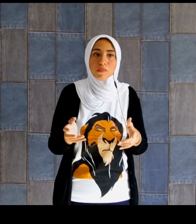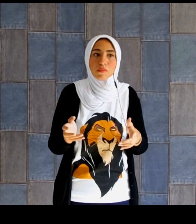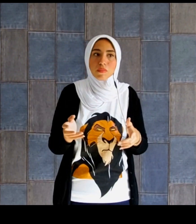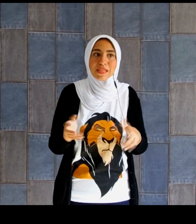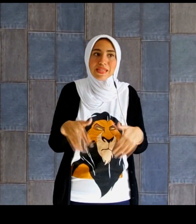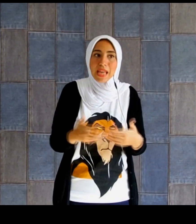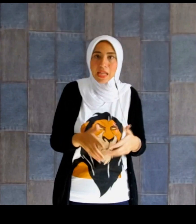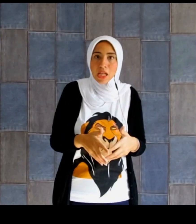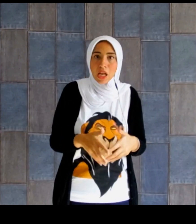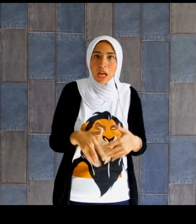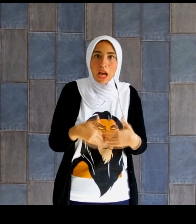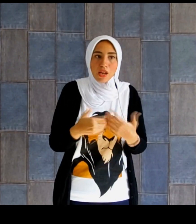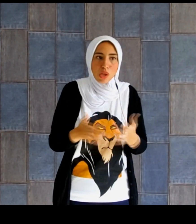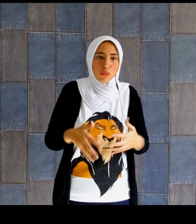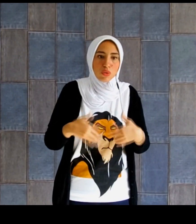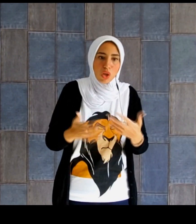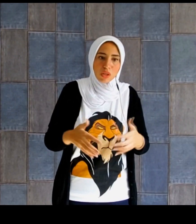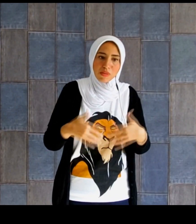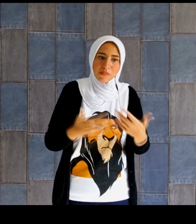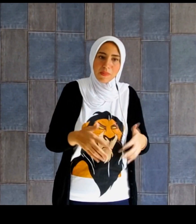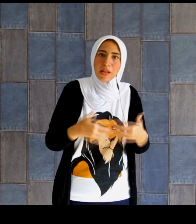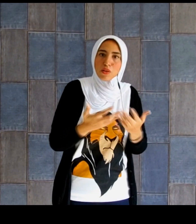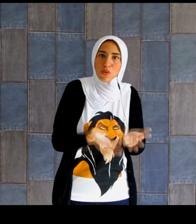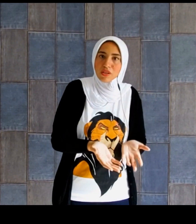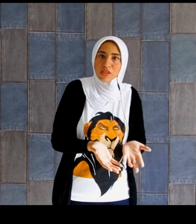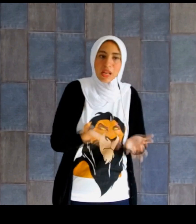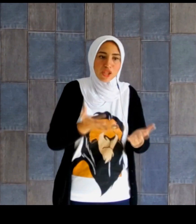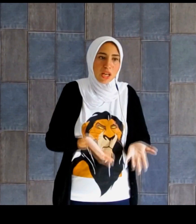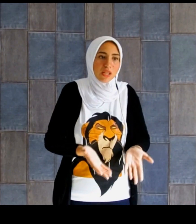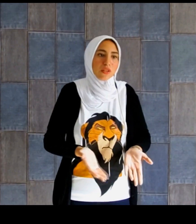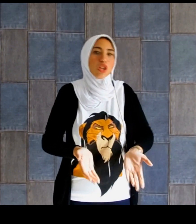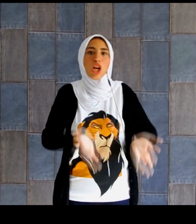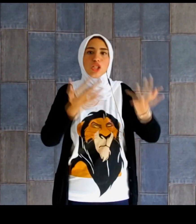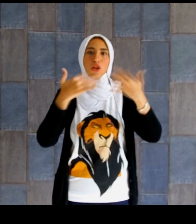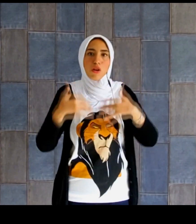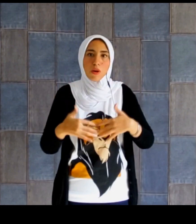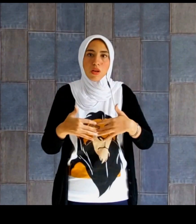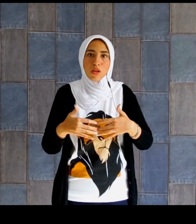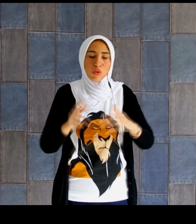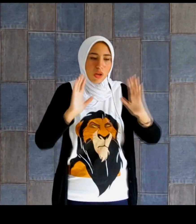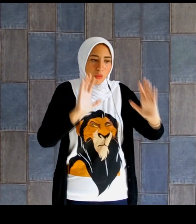ازاي هيحصل له الضغط او زبزب على الكوارتز عشان يطلع لي كهربا اللي